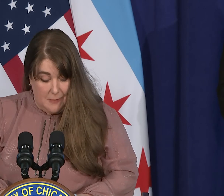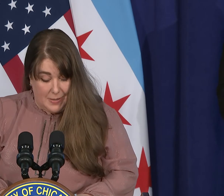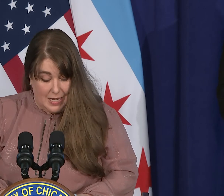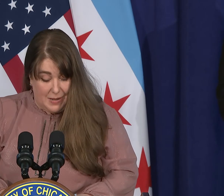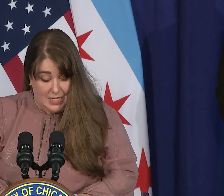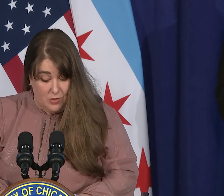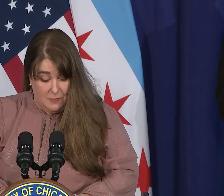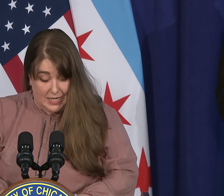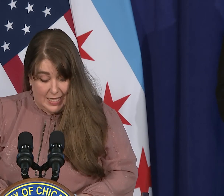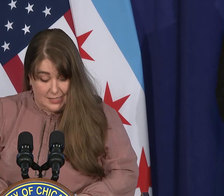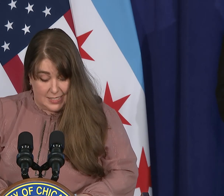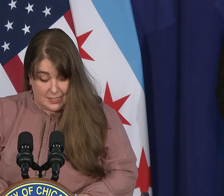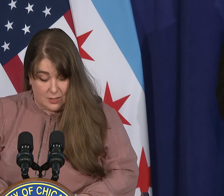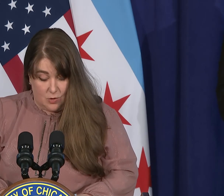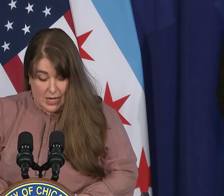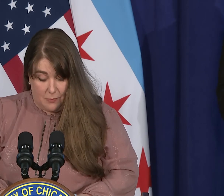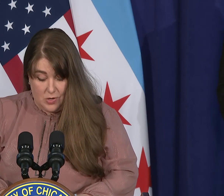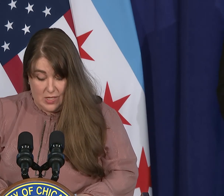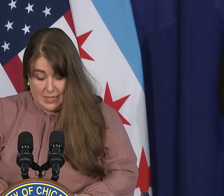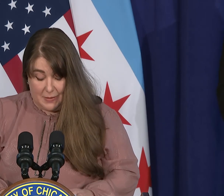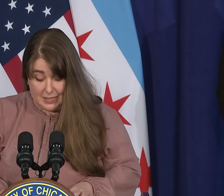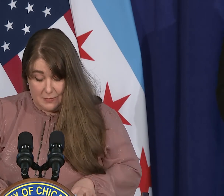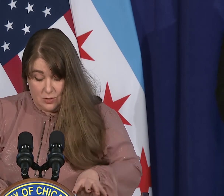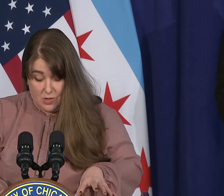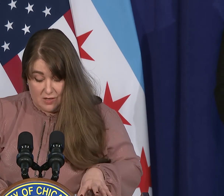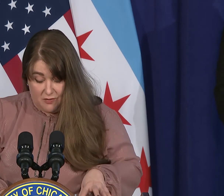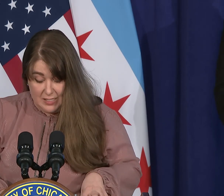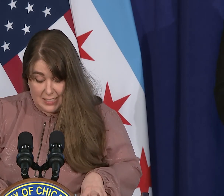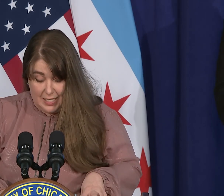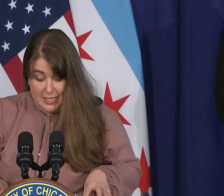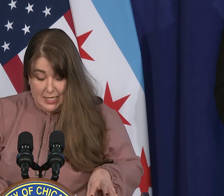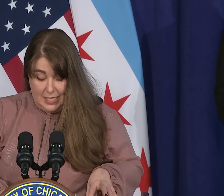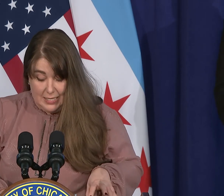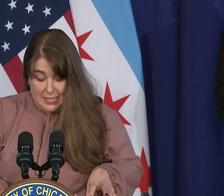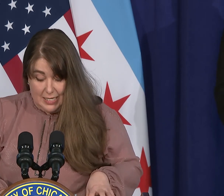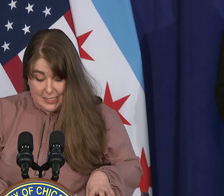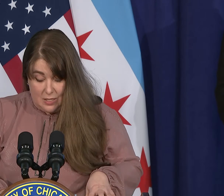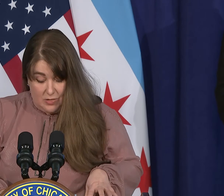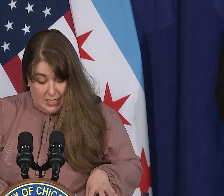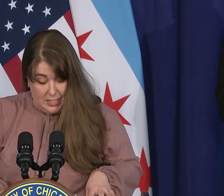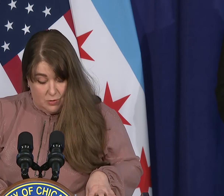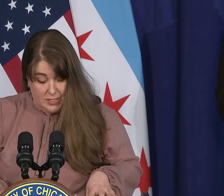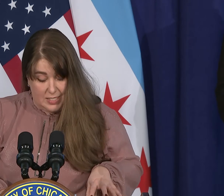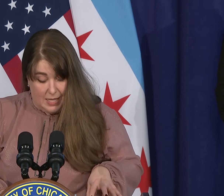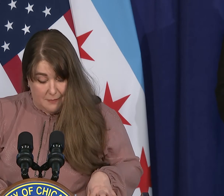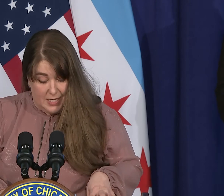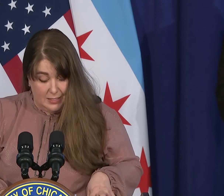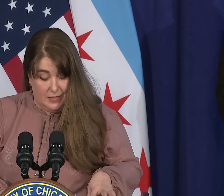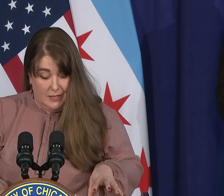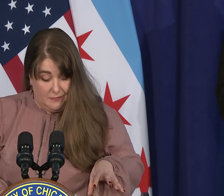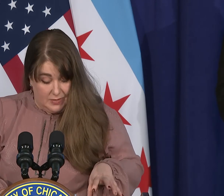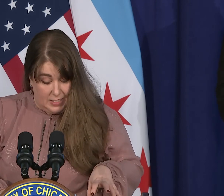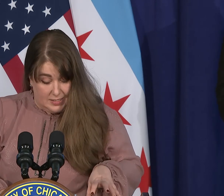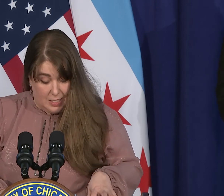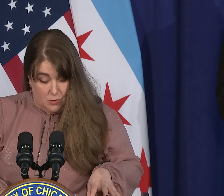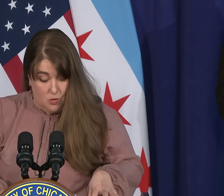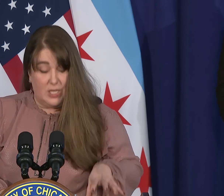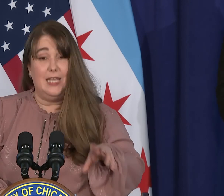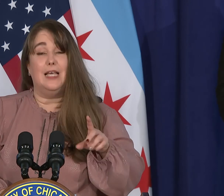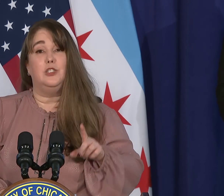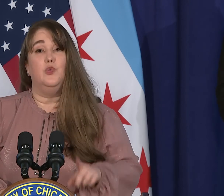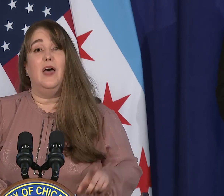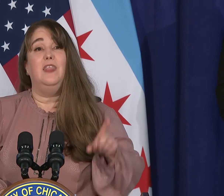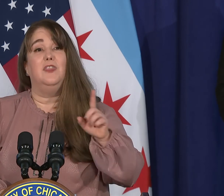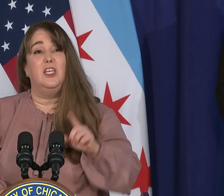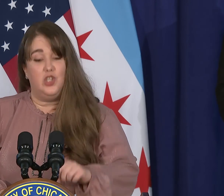Federal para el Manejo de Emergencias, con el apoyo del Departamento de Defensa del Estado de Illinois y también del Estado Cook